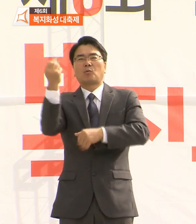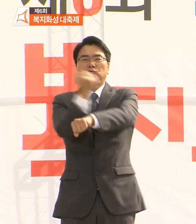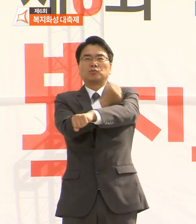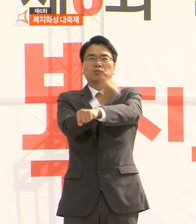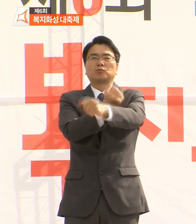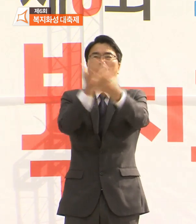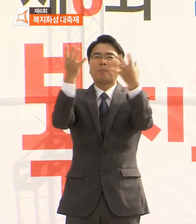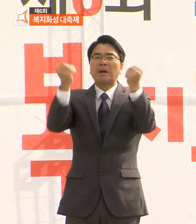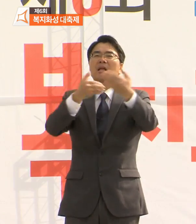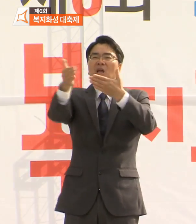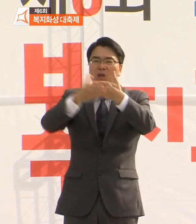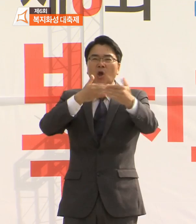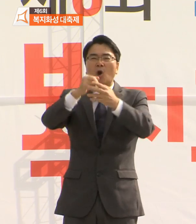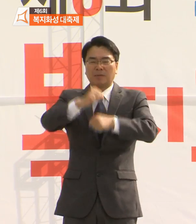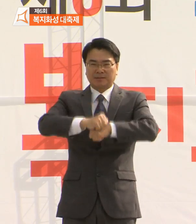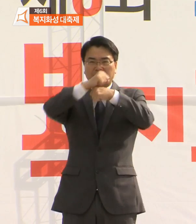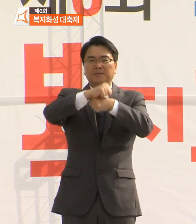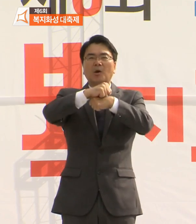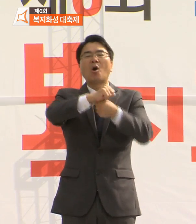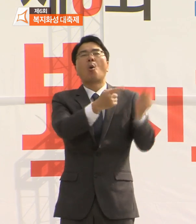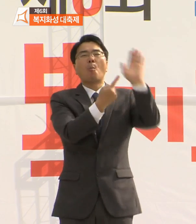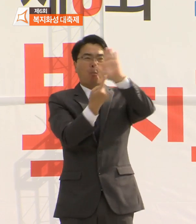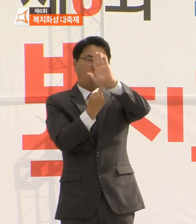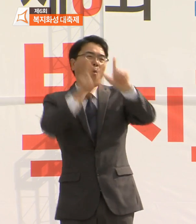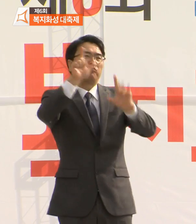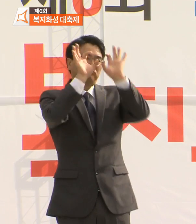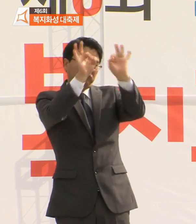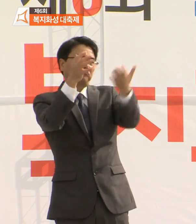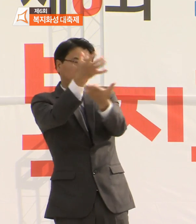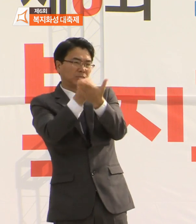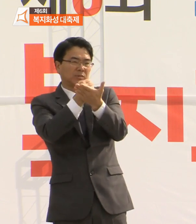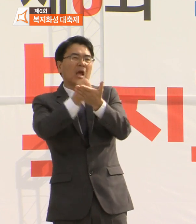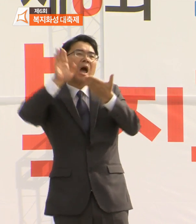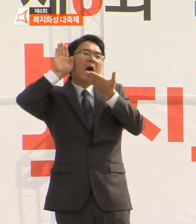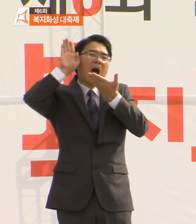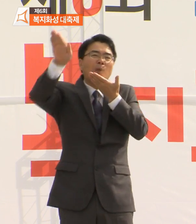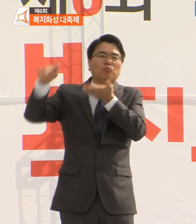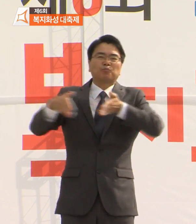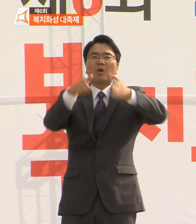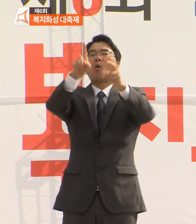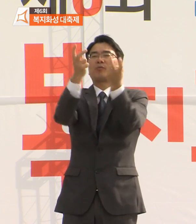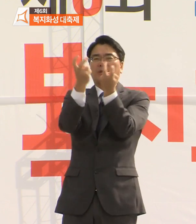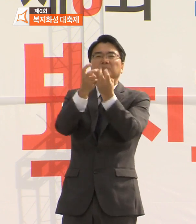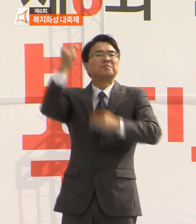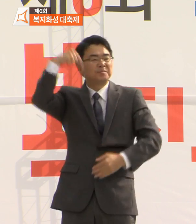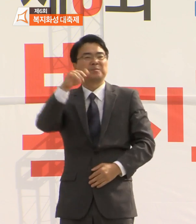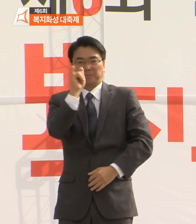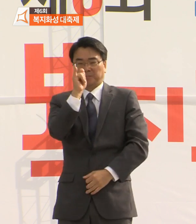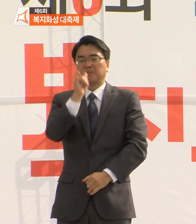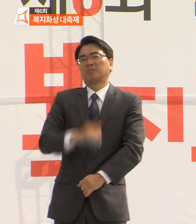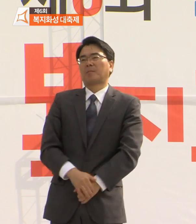수고하심이 좀 이렇게 보였었어요. 짧은 시간이었지만. 그 다음에 나아갈 방향도 좀 본 것 같고요. 그러니까 복지